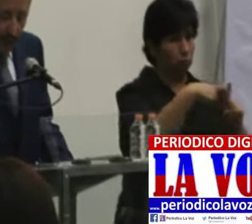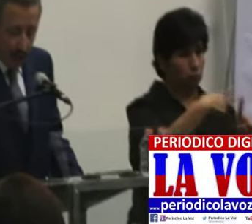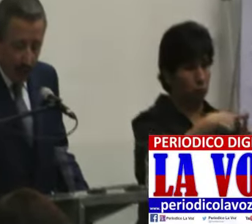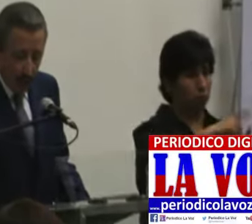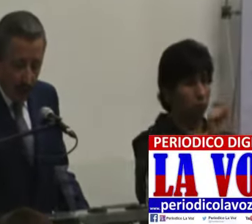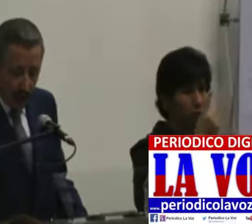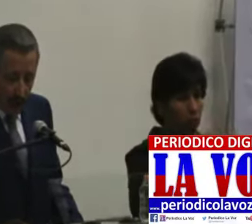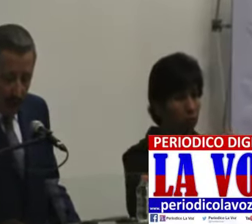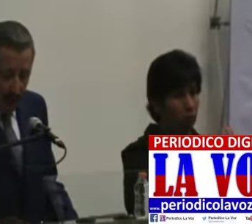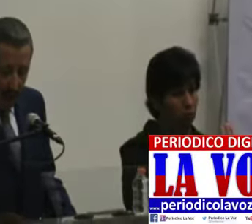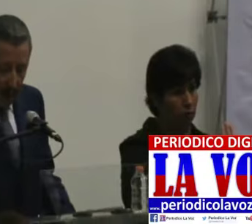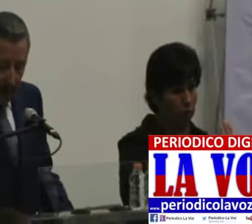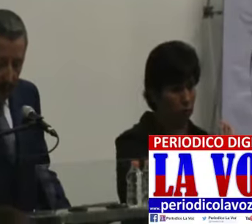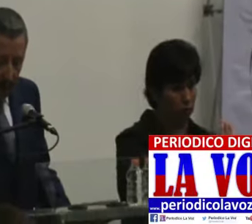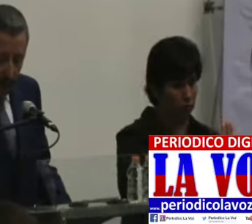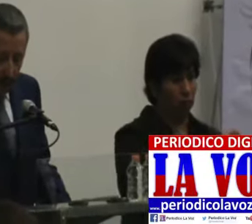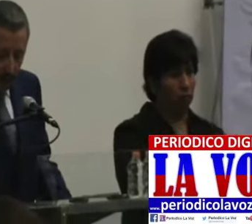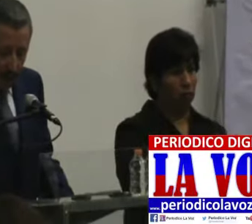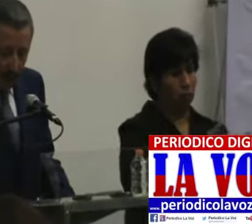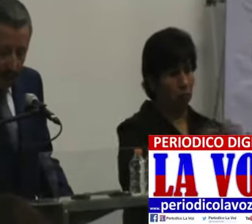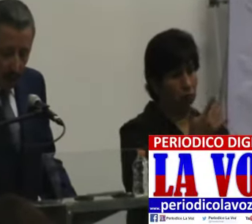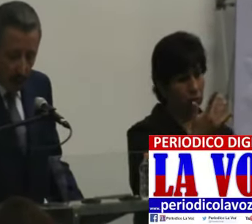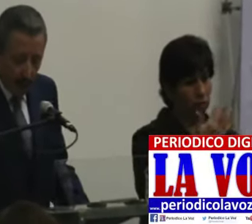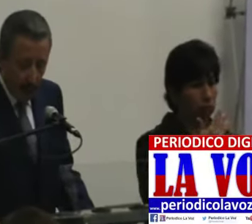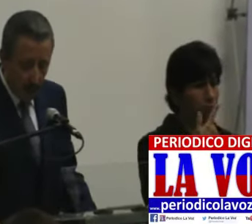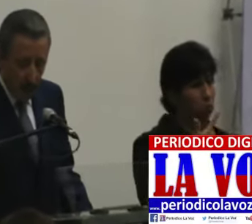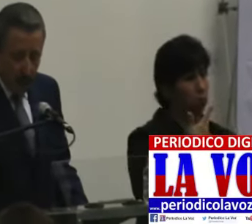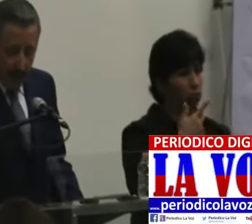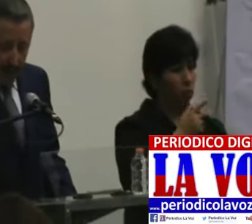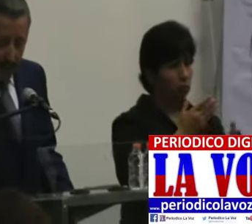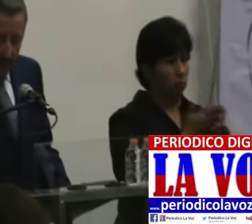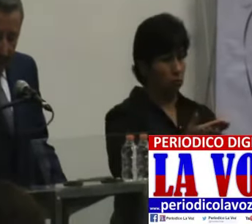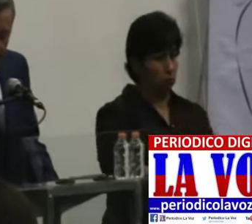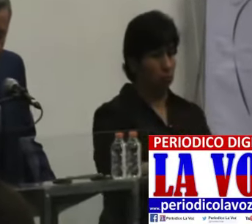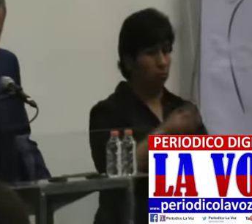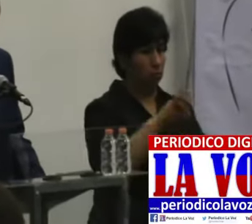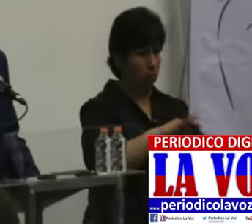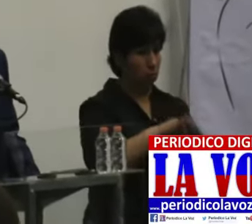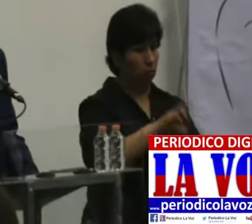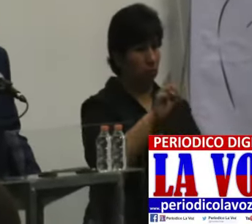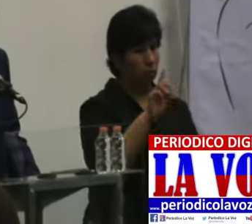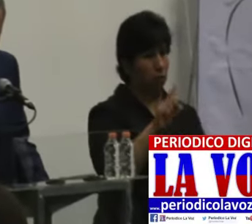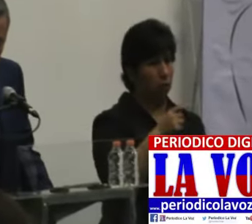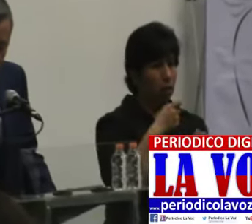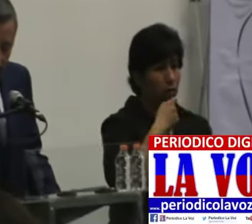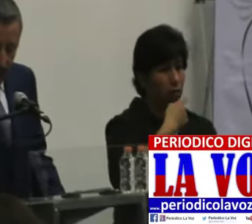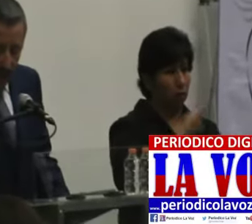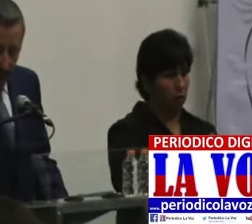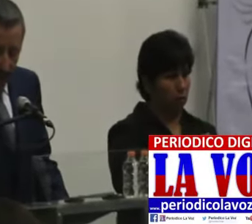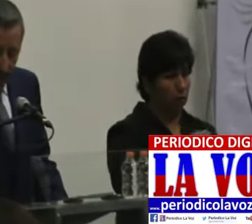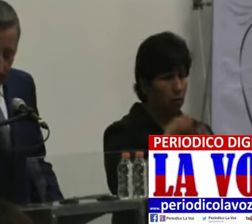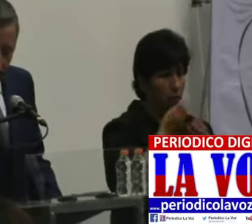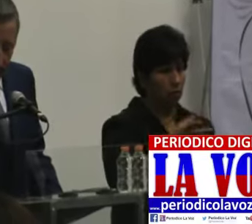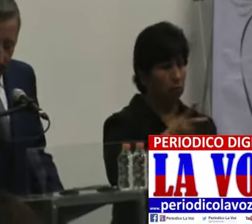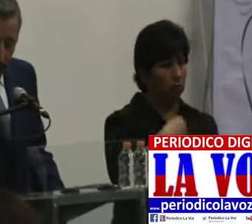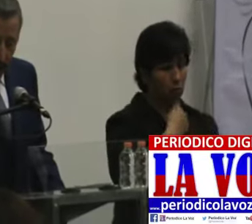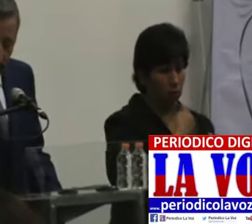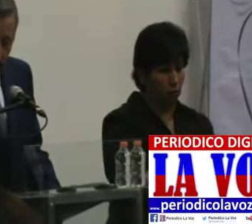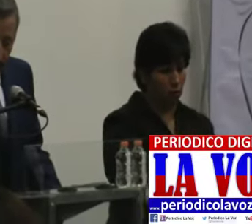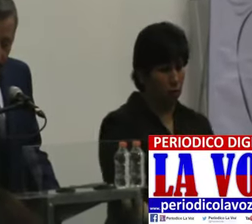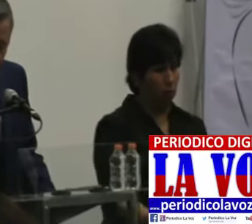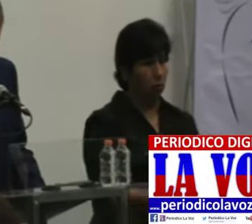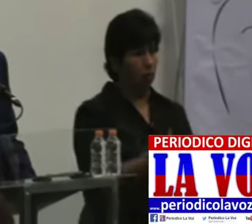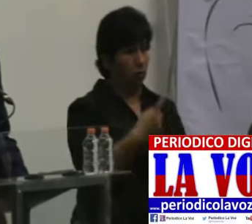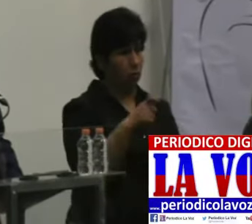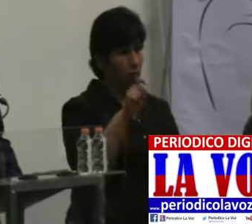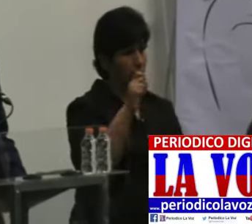21 negativos. Se expidieron 98 certificados médicos, 30 asistencias a declaraciones de menores, 122